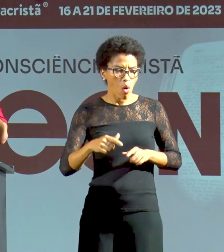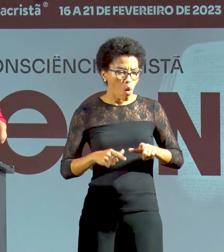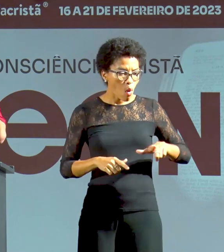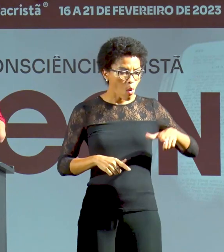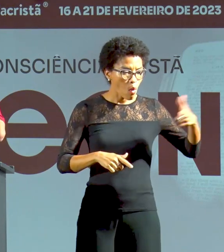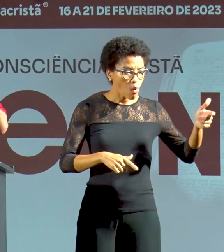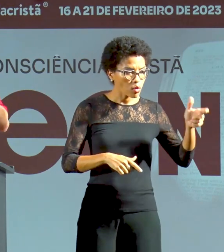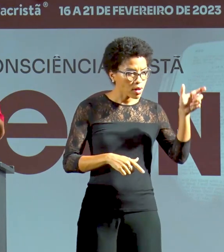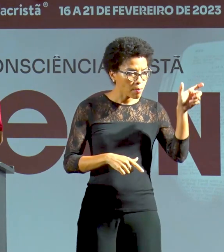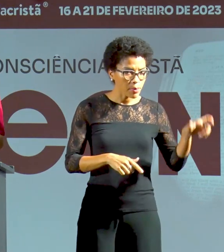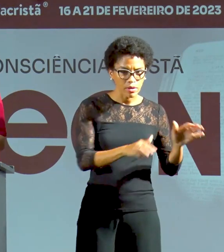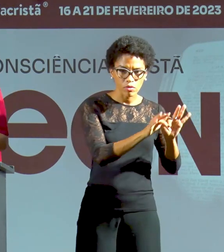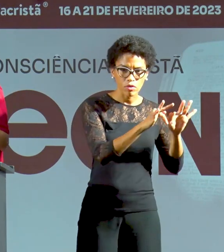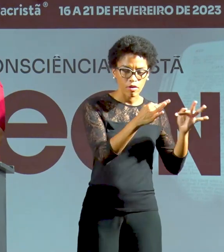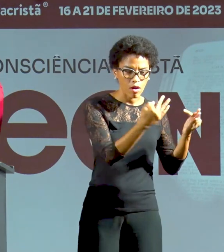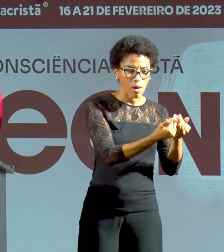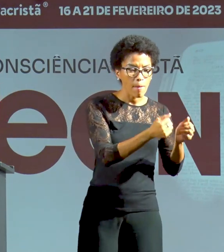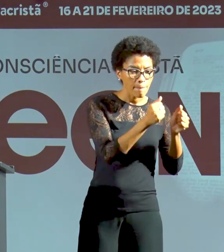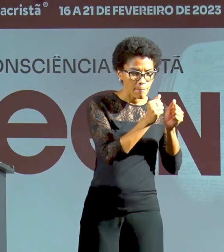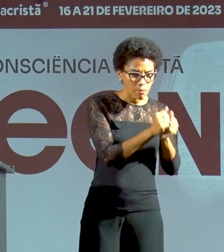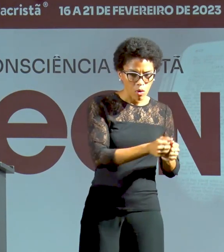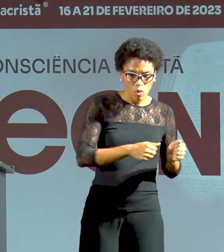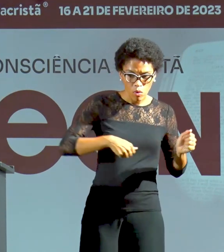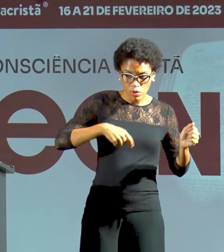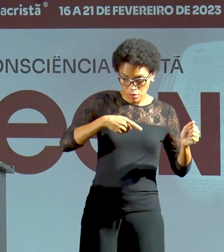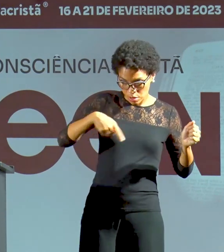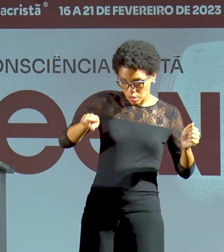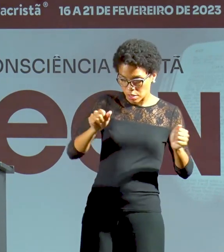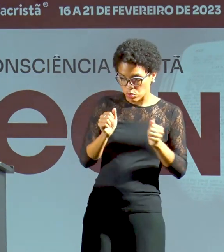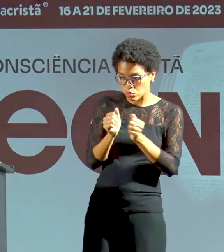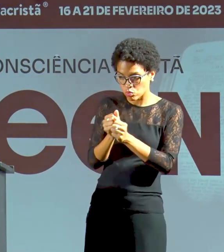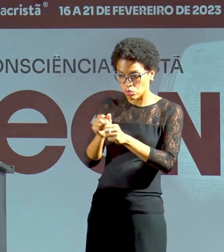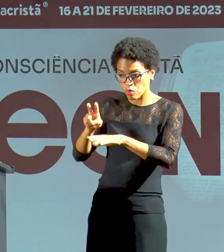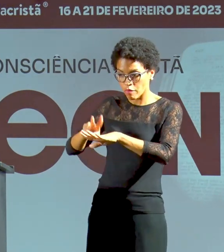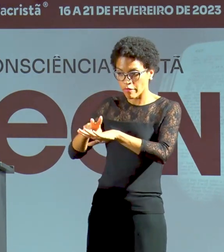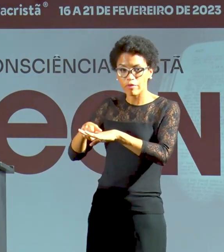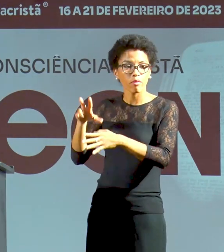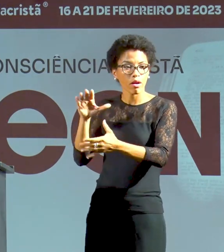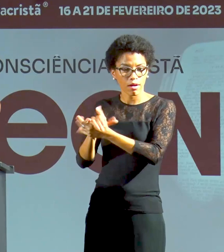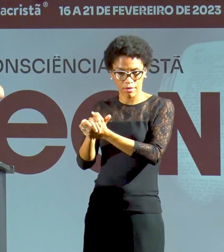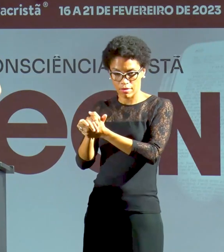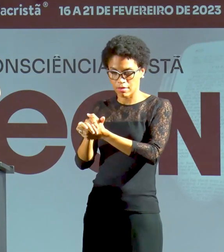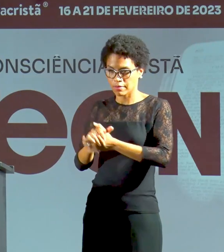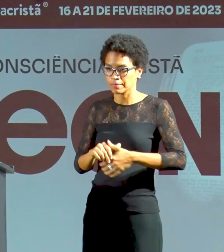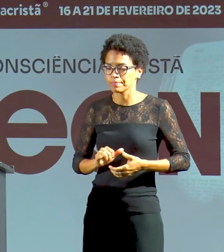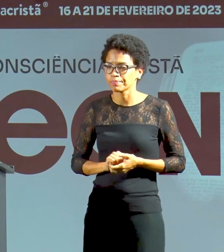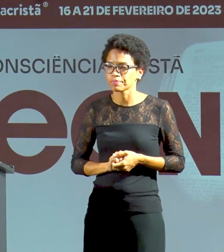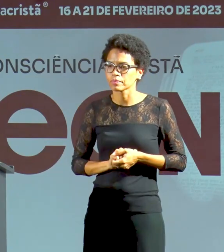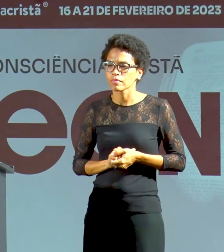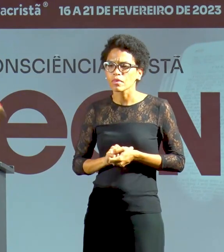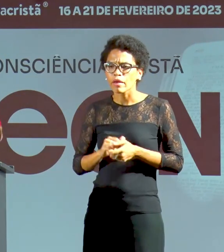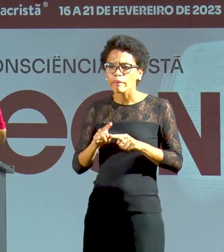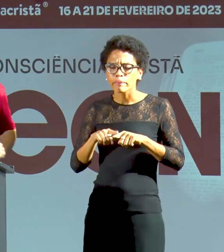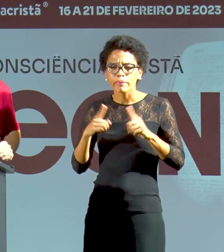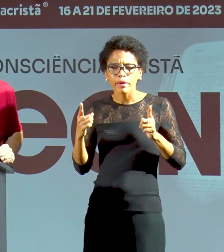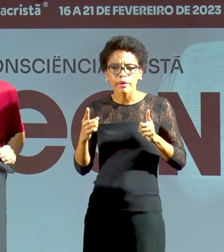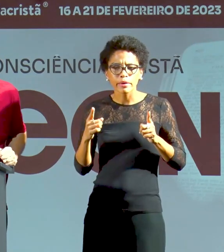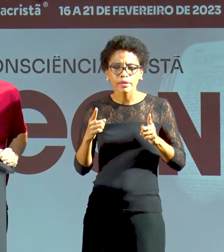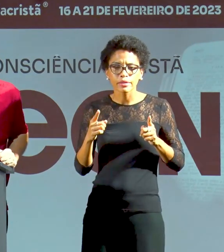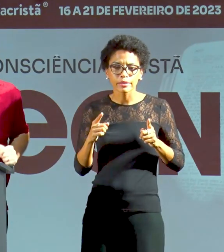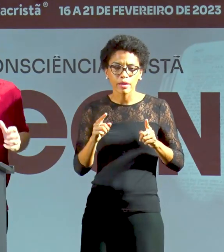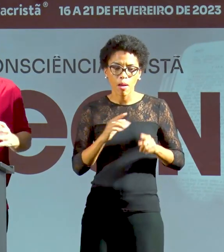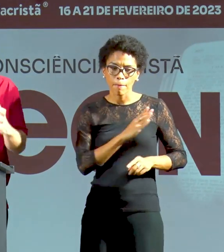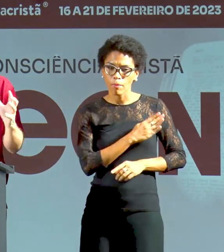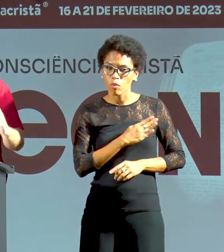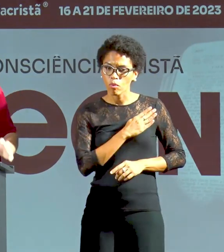família e aí Boaz é um parente chegado ele é um parente mais próximo não é tem um mais próximo que